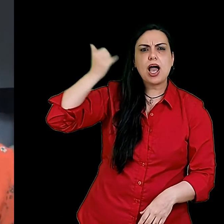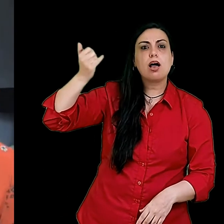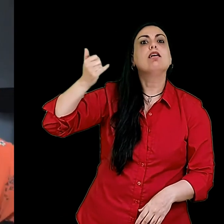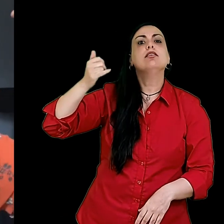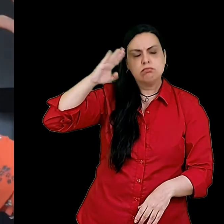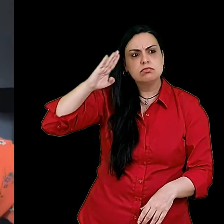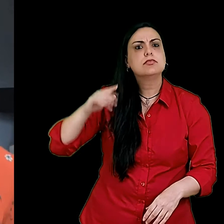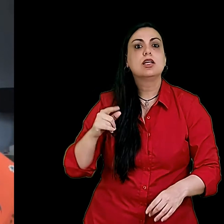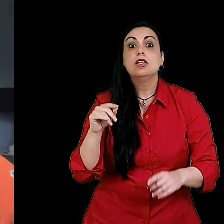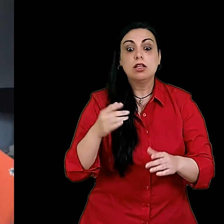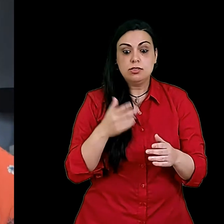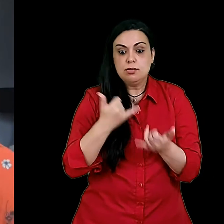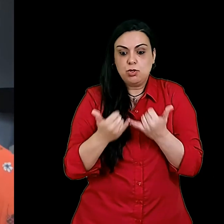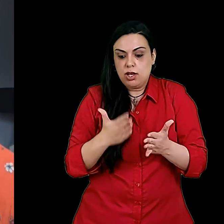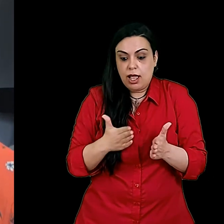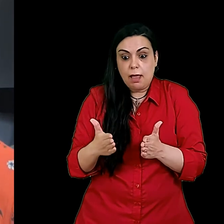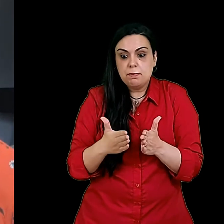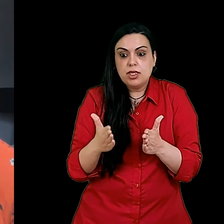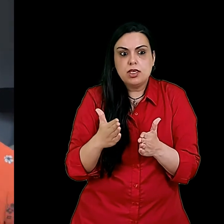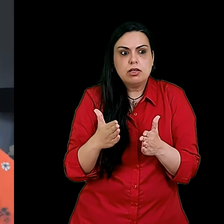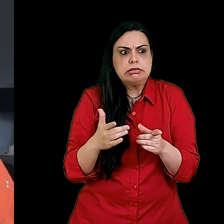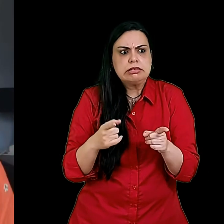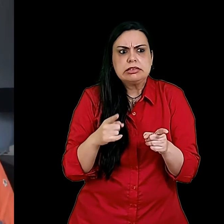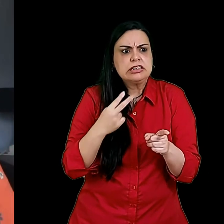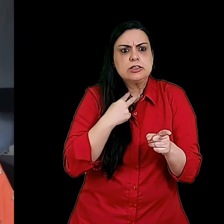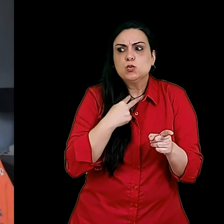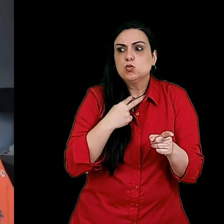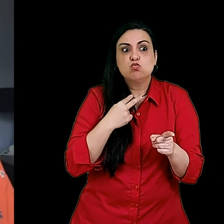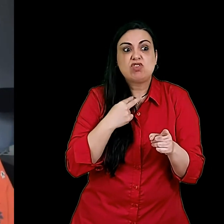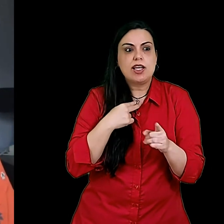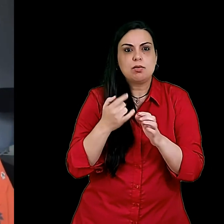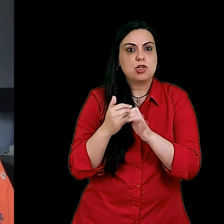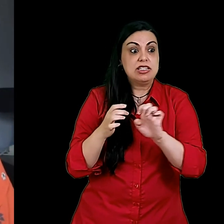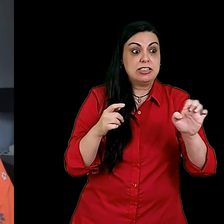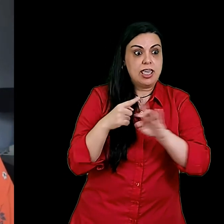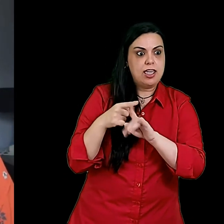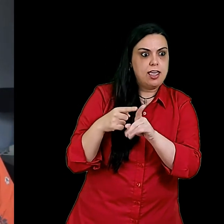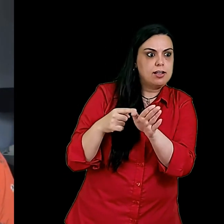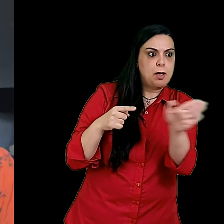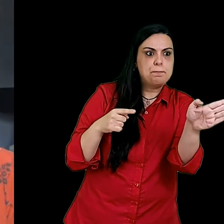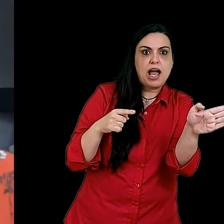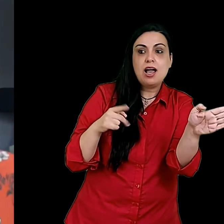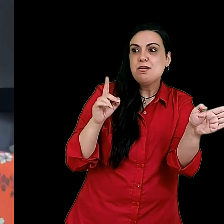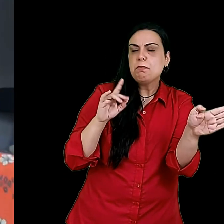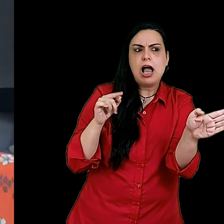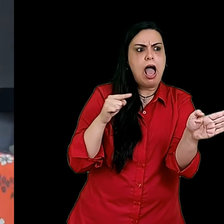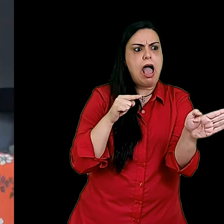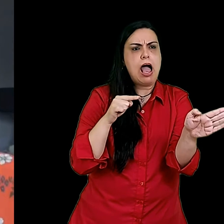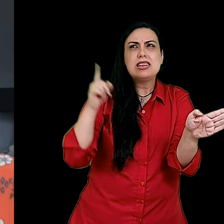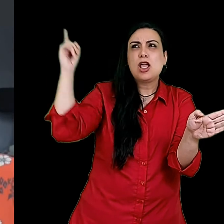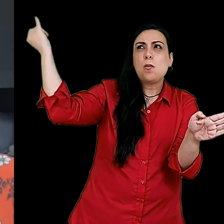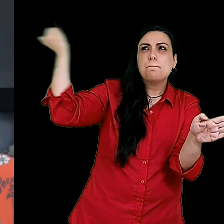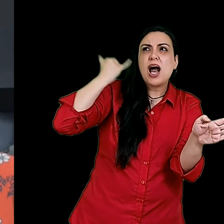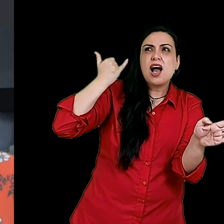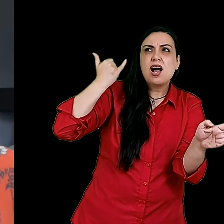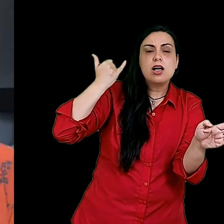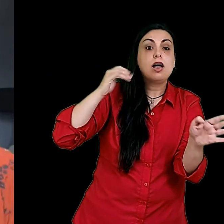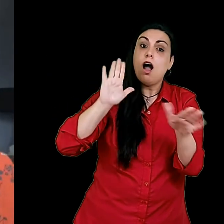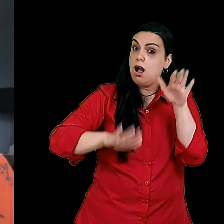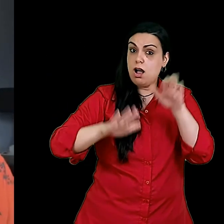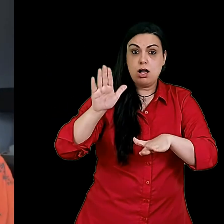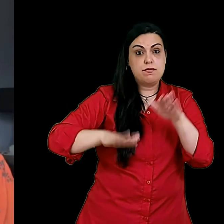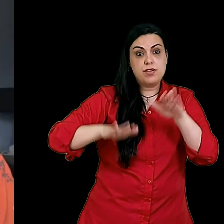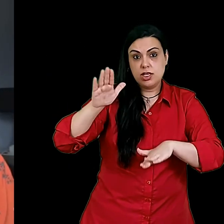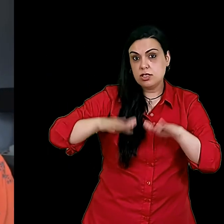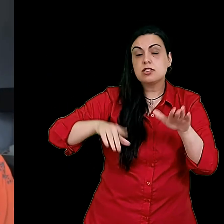sozinha no comando, ouvindo a voz de Deus. Ela discernia no meio do caminho que se a rota mandava ir para a esquerda, mas por